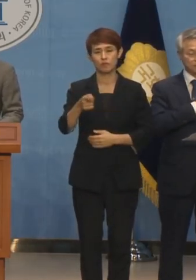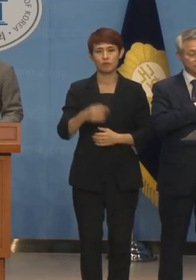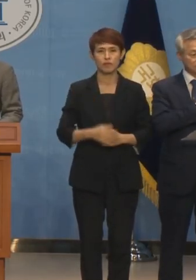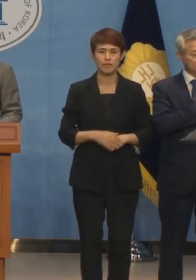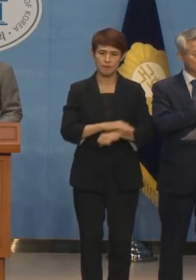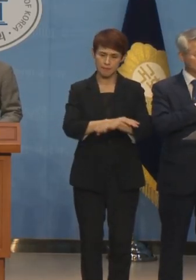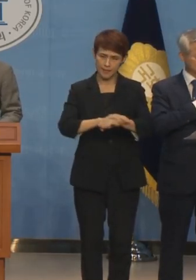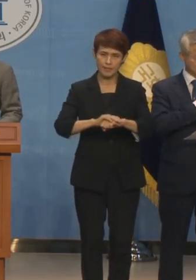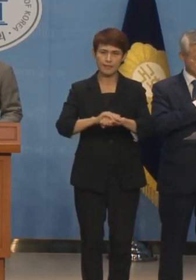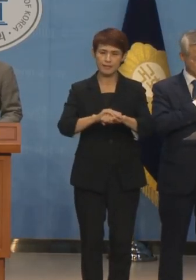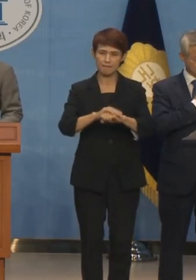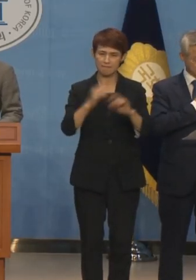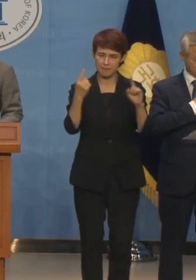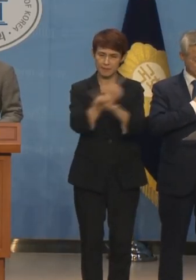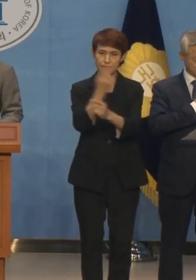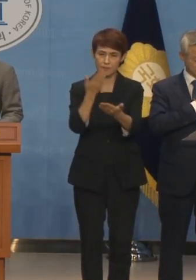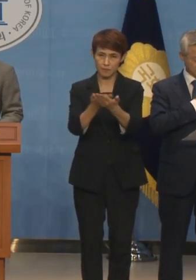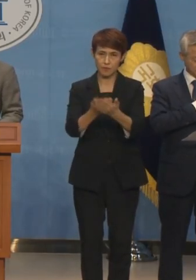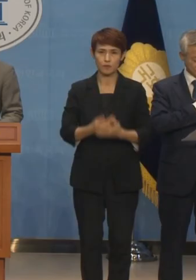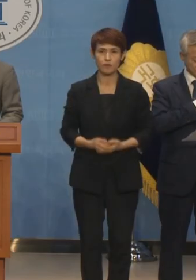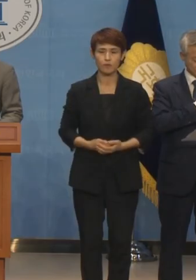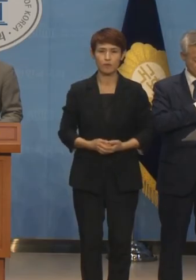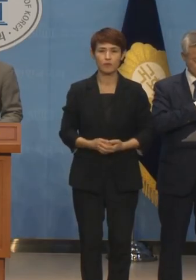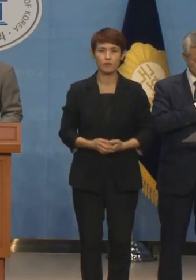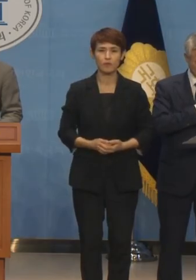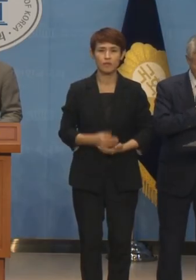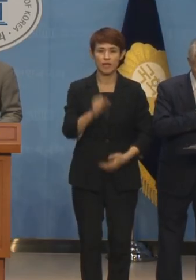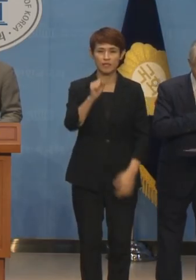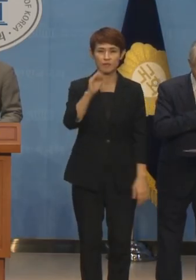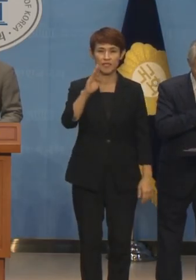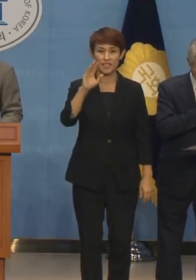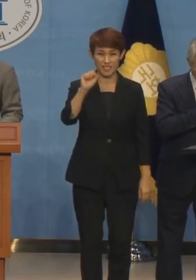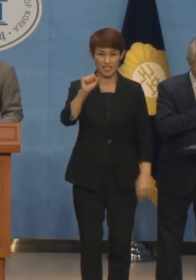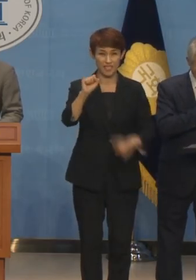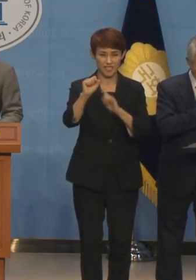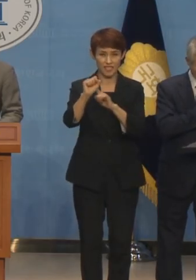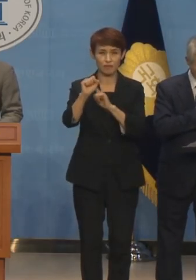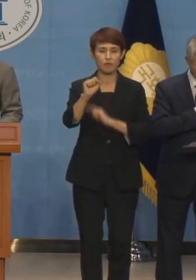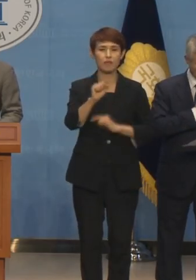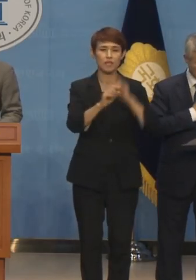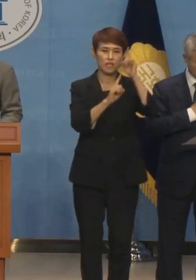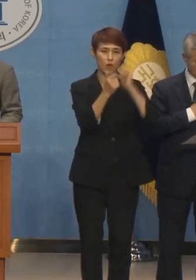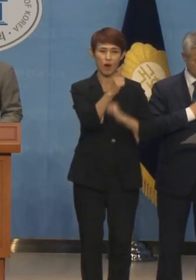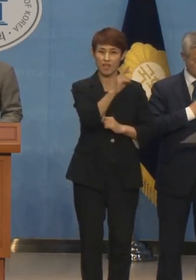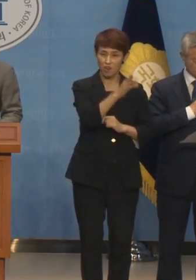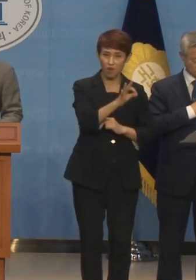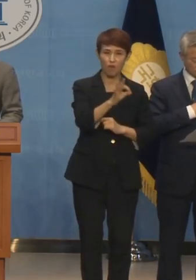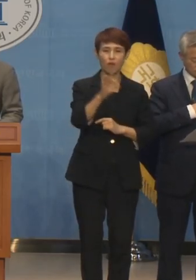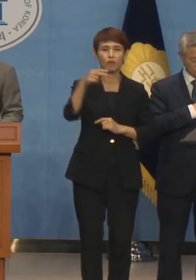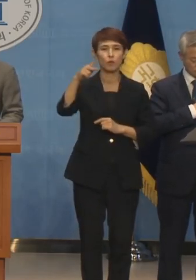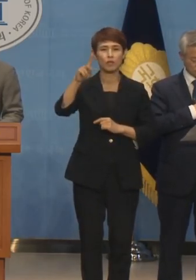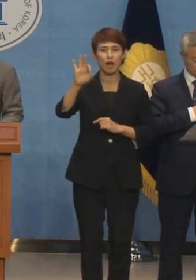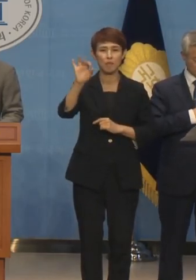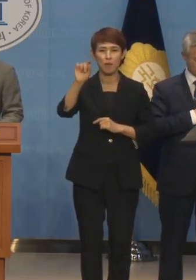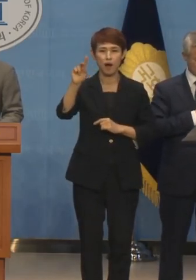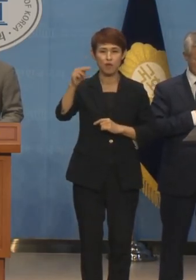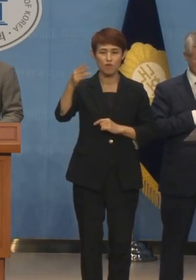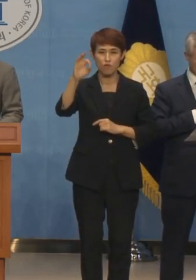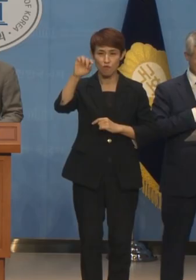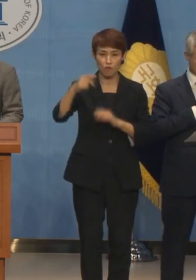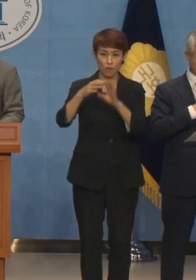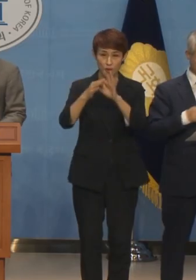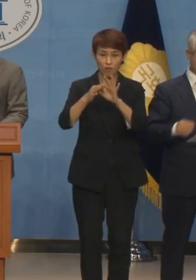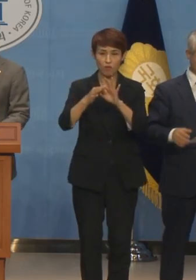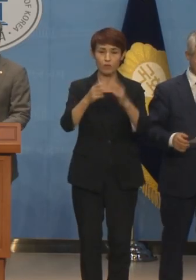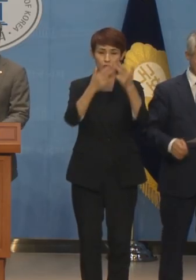바랍니다. SBS는 2024년 6월 14일 이화영 1심과 배치 쌍방울 대북 송금 안보수 판결문 본이라는 제하의 기사에서 이재명